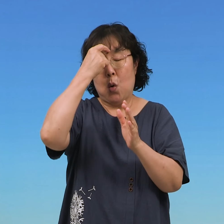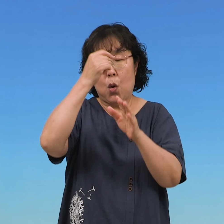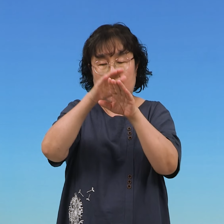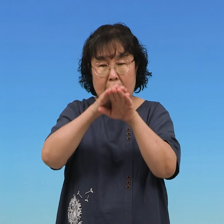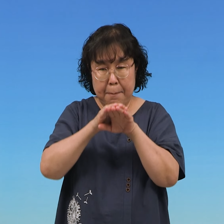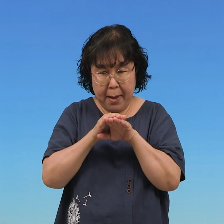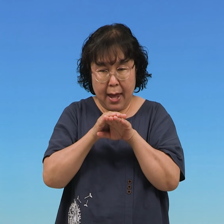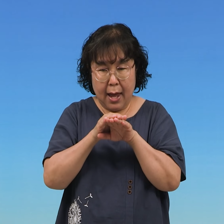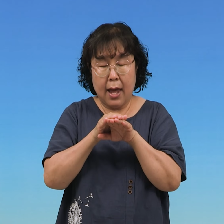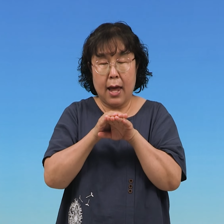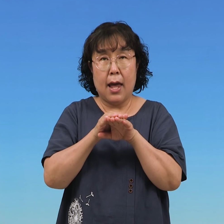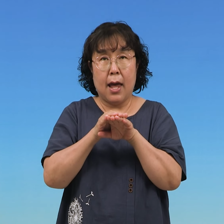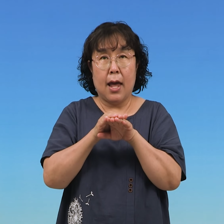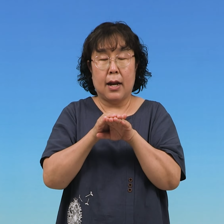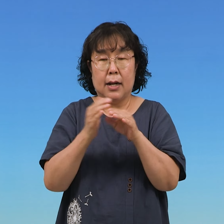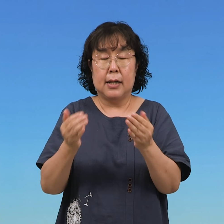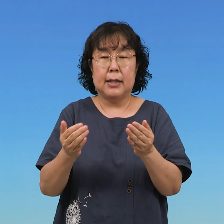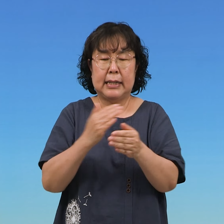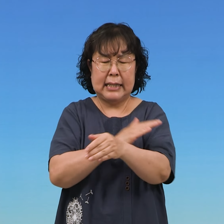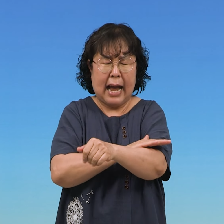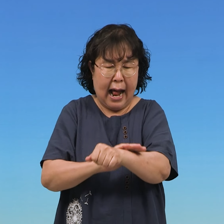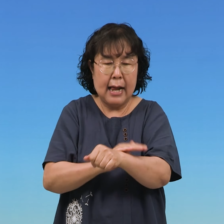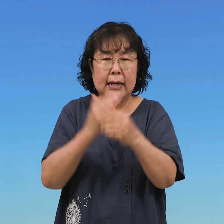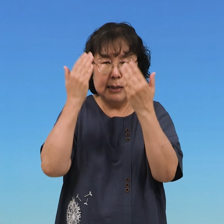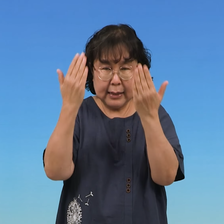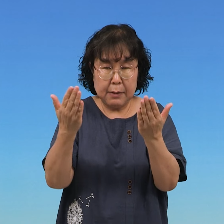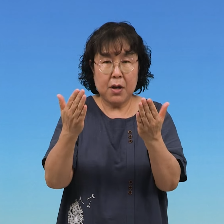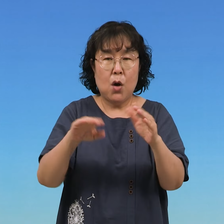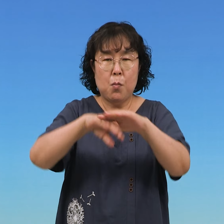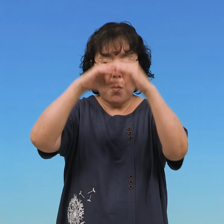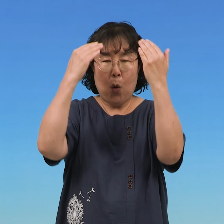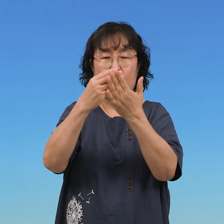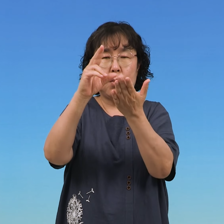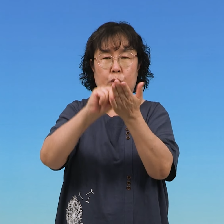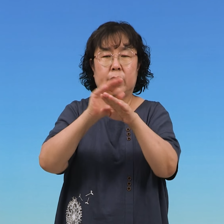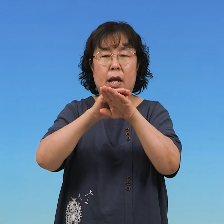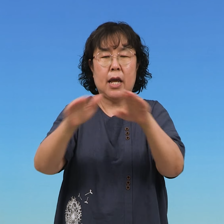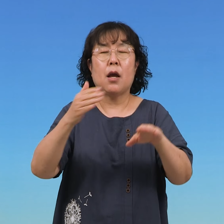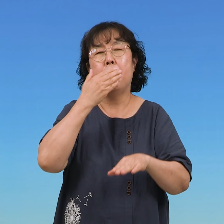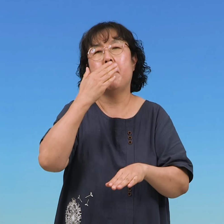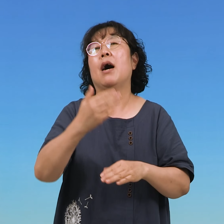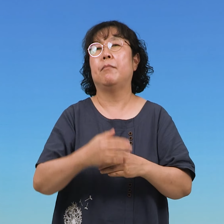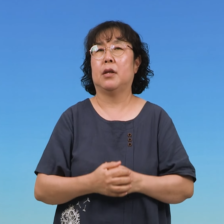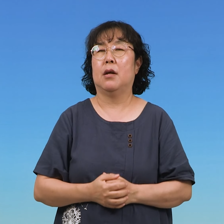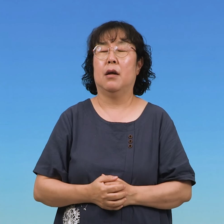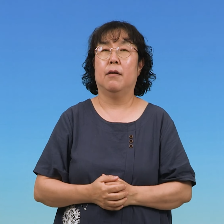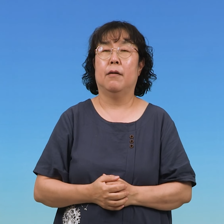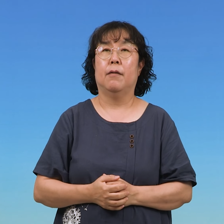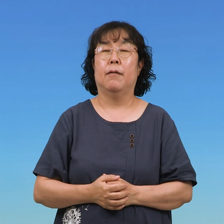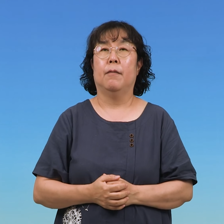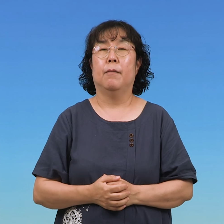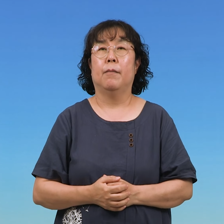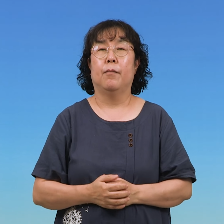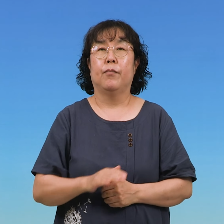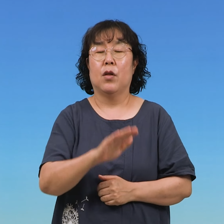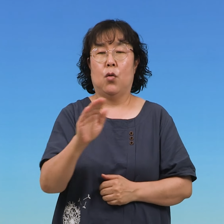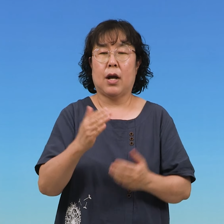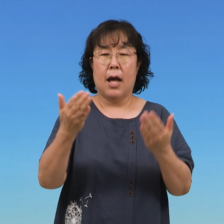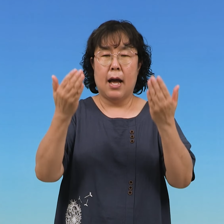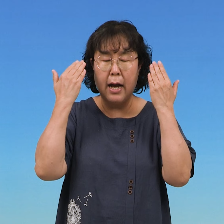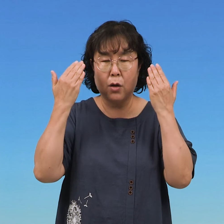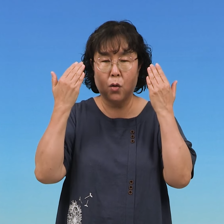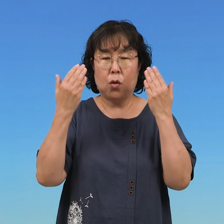열고 들어가는 마스터 키가 되는 줄 믿으시기를 바랍니다. 지난주에도 말씀드렸잖아요. 우리가 학교를 빌려서